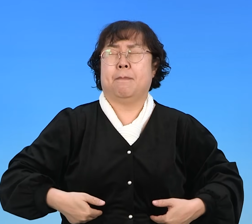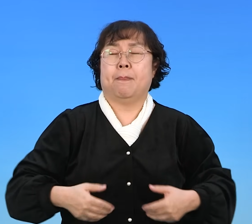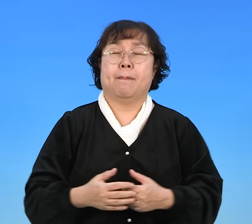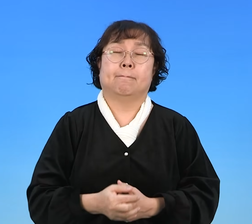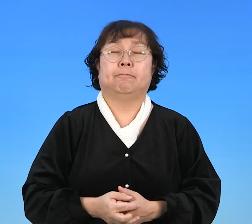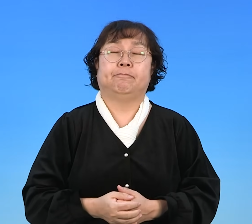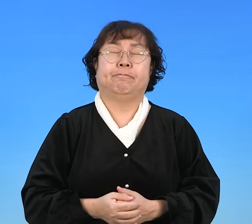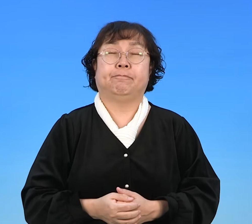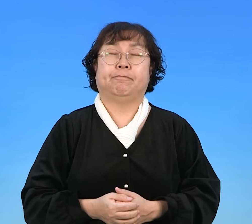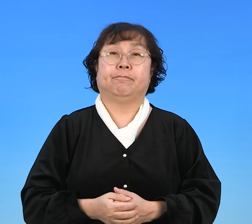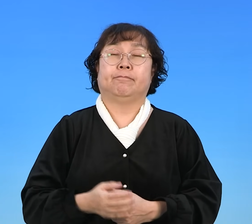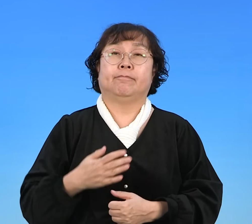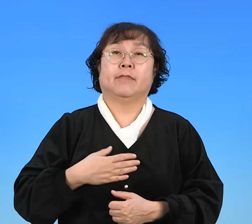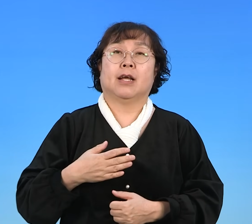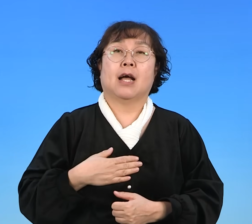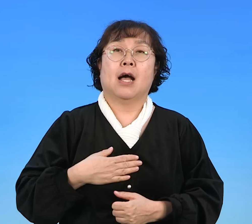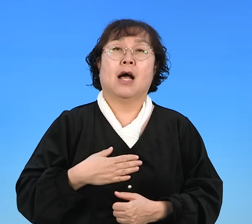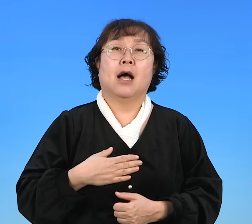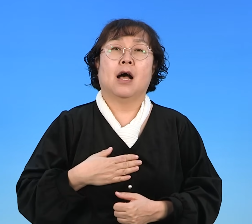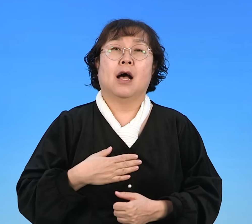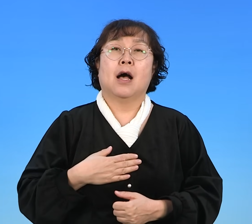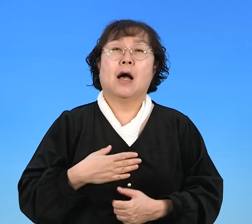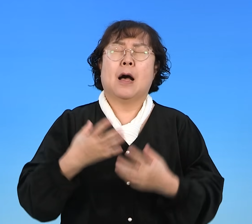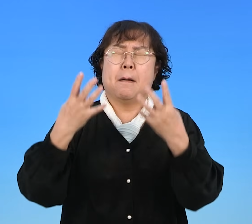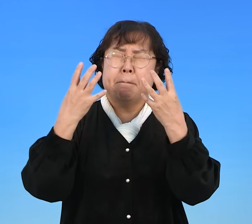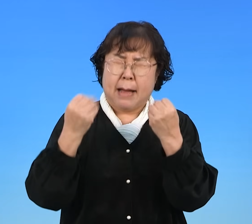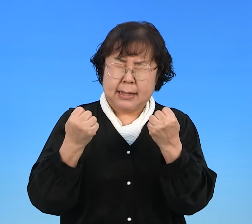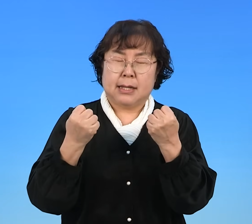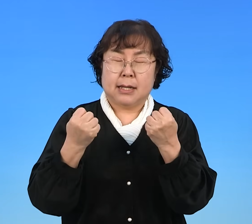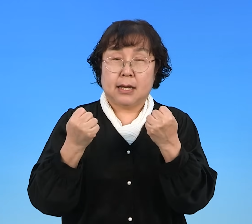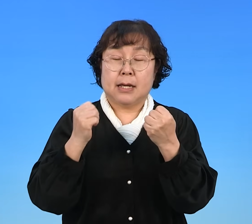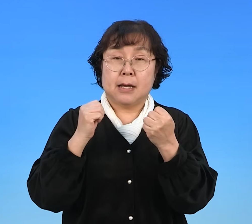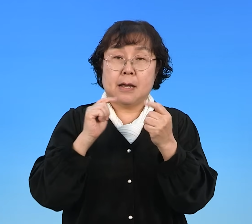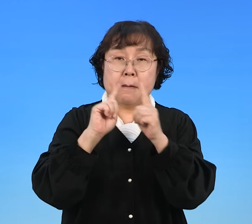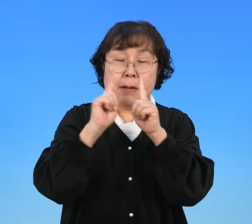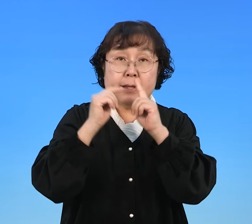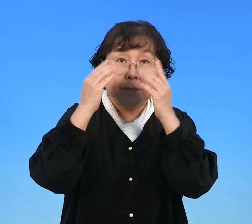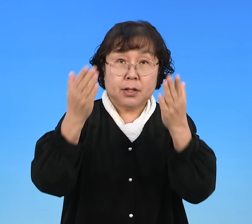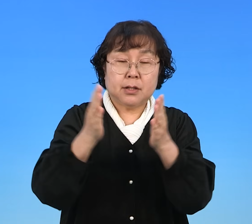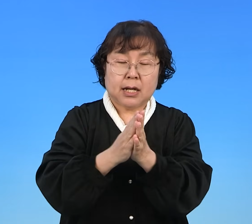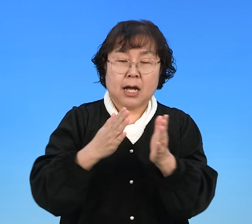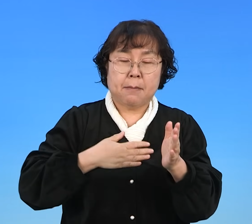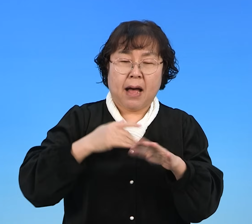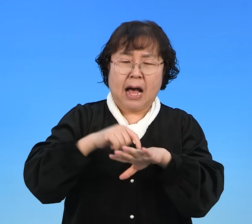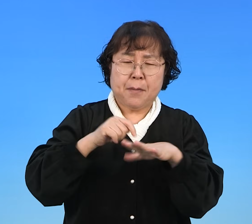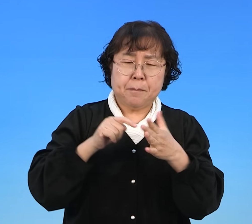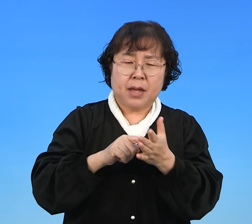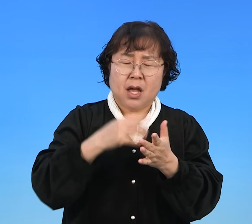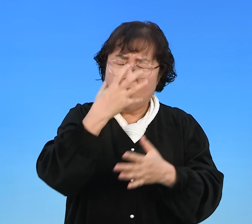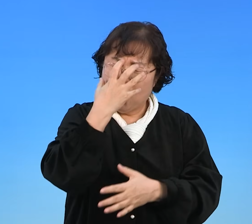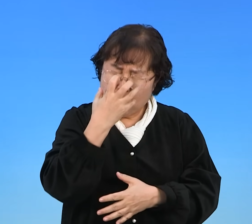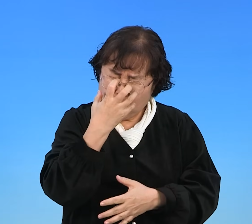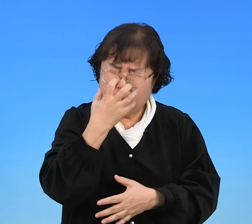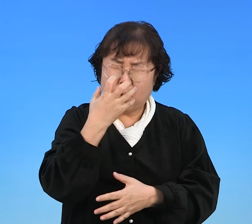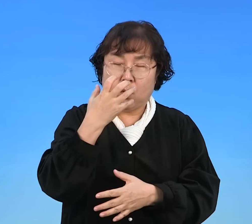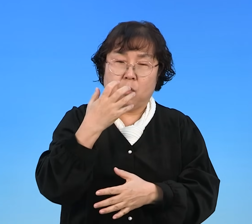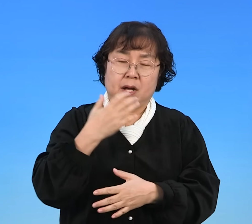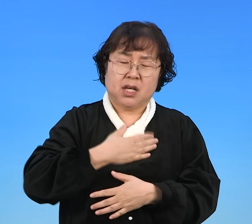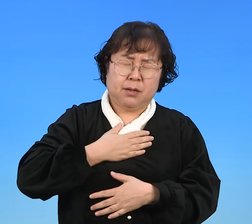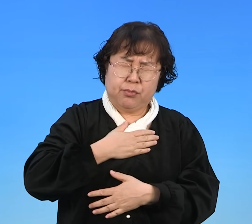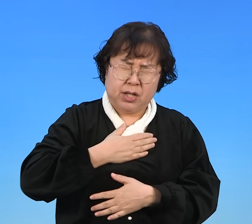저는 여러 번 말씀드렸잖아요. 우울하고 어둡고 깔아앉으면 막 저를 꾸짖어요.